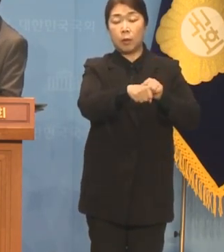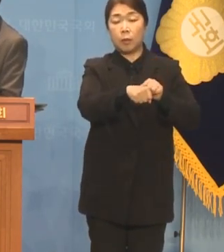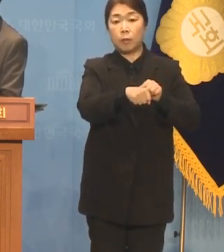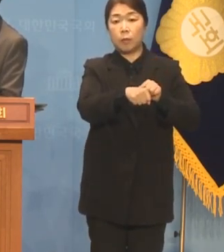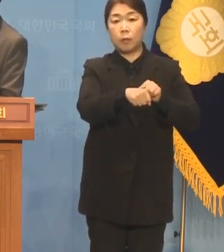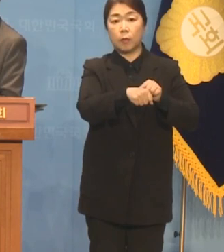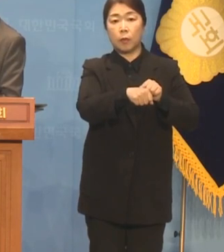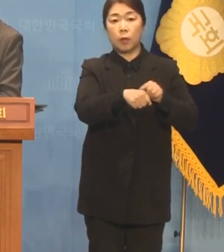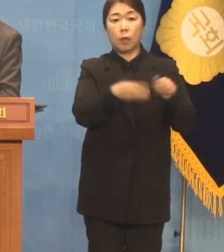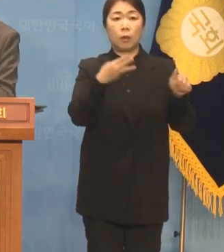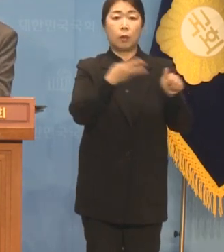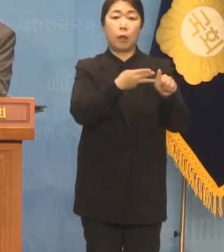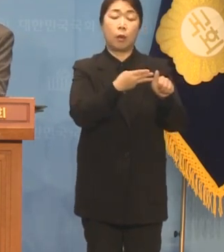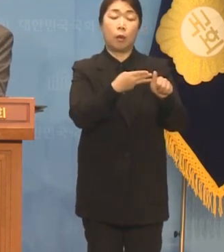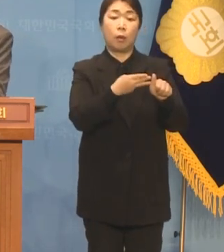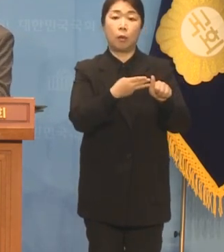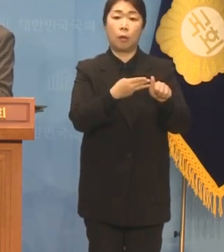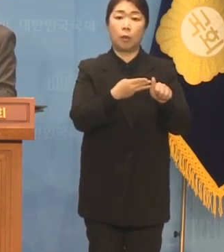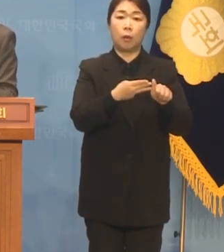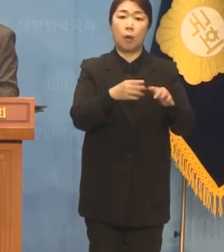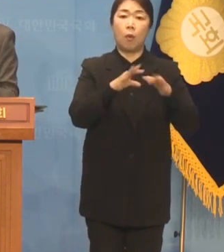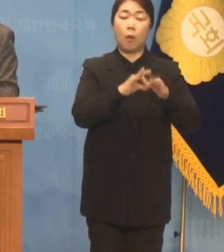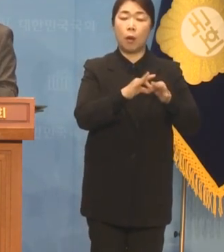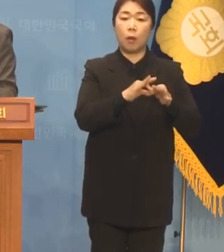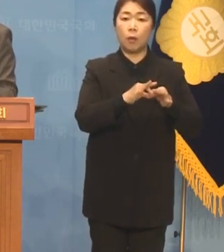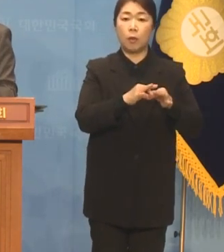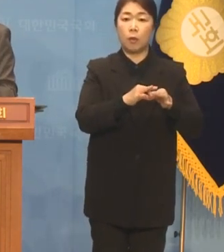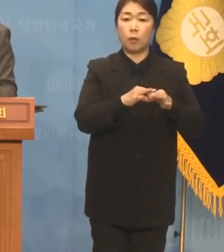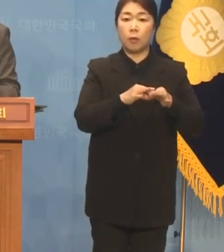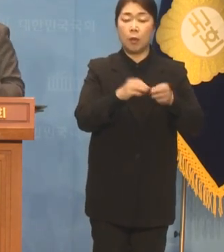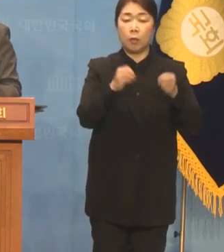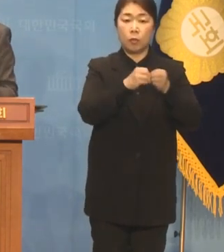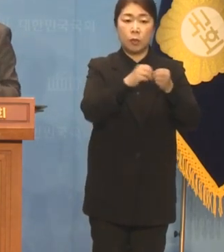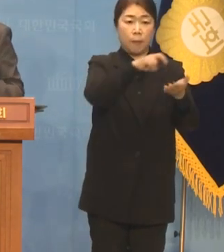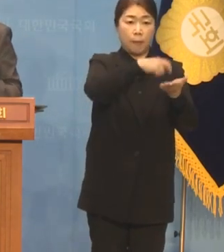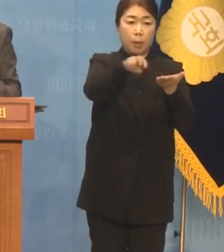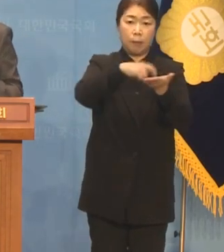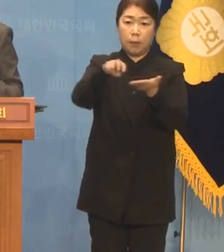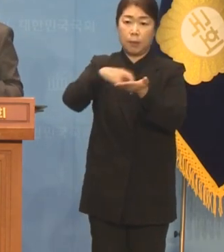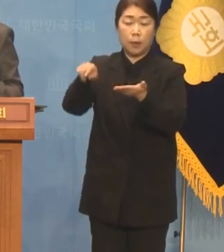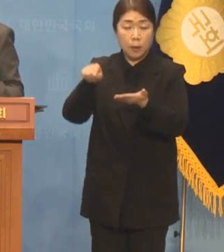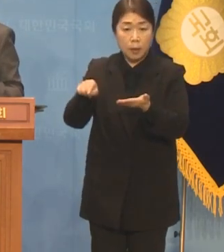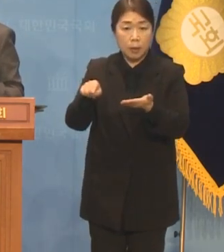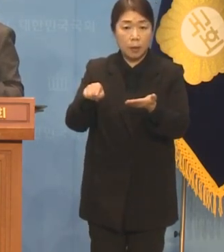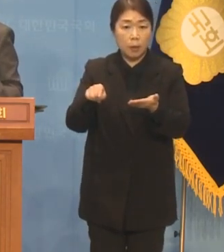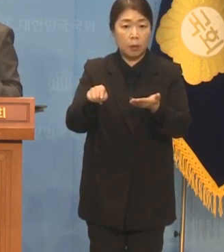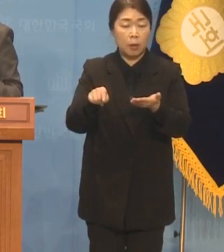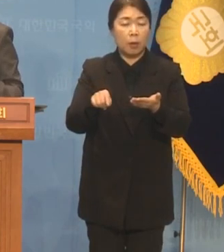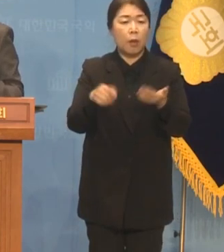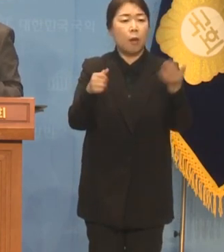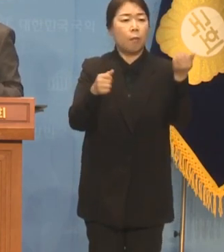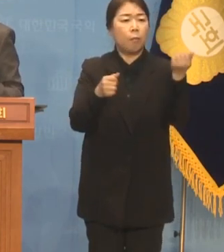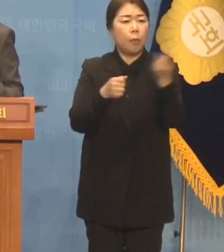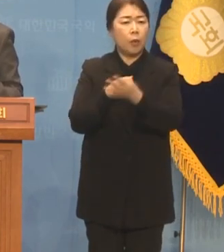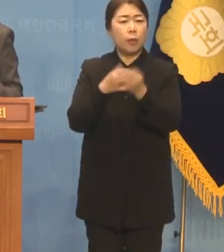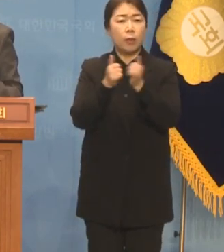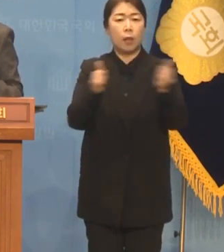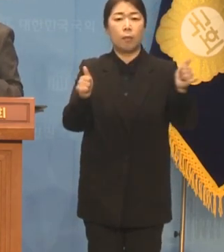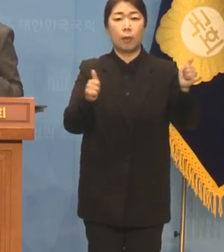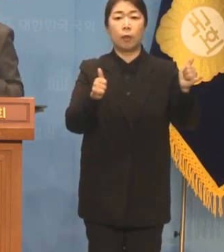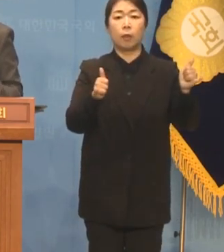상황실에서 이 문자가 우리 언론인을 비롯해서 불특정